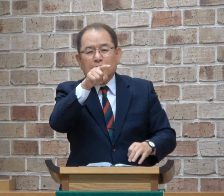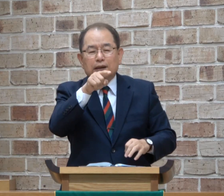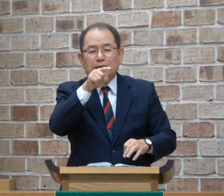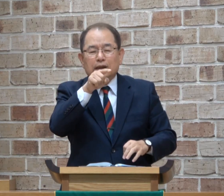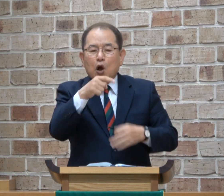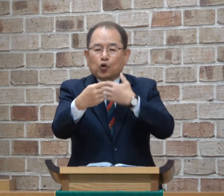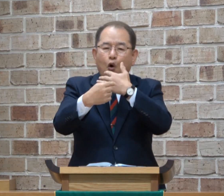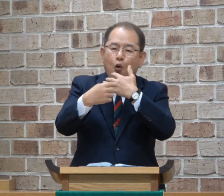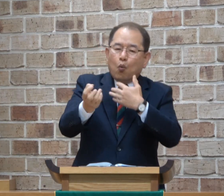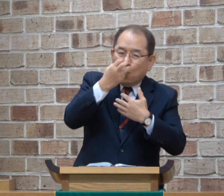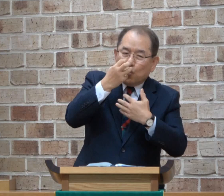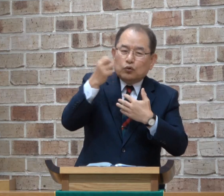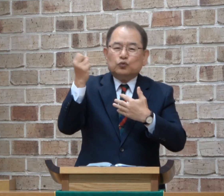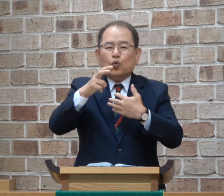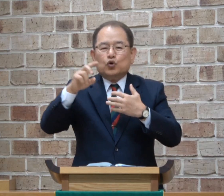겉모습은 멋지고